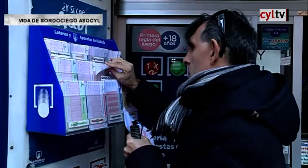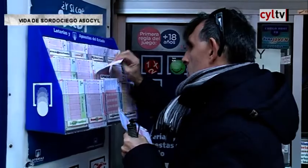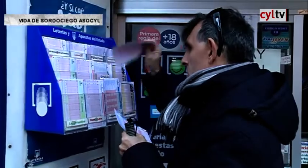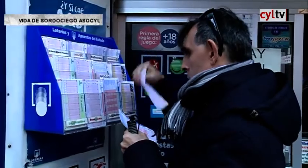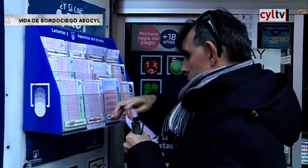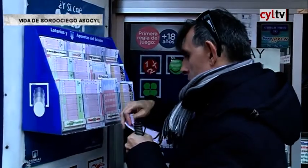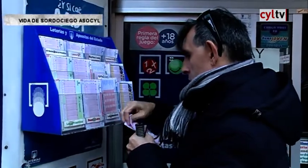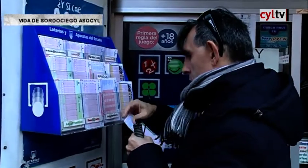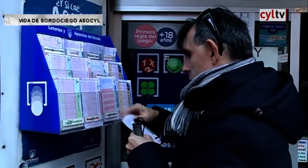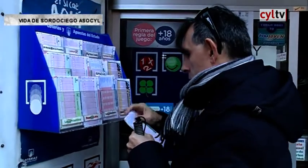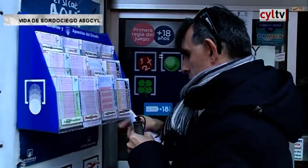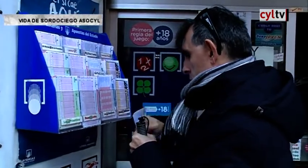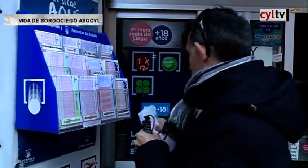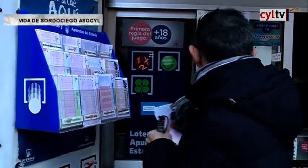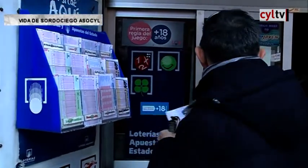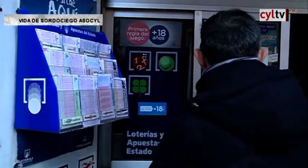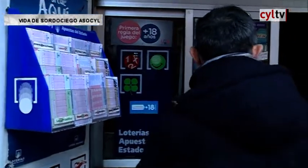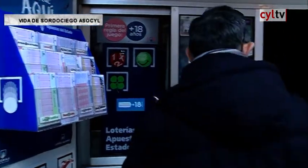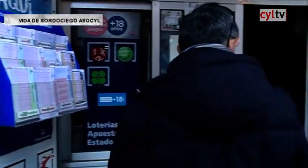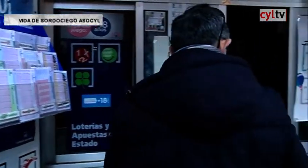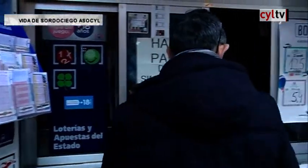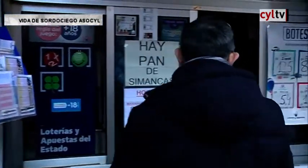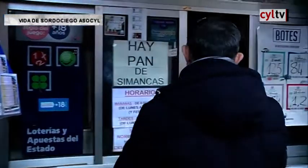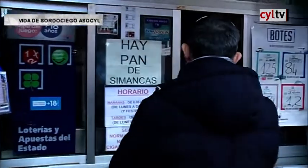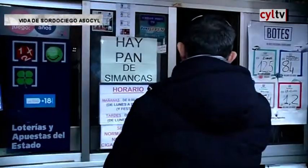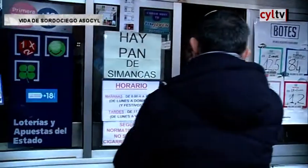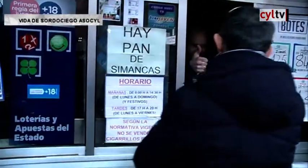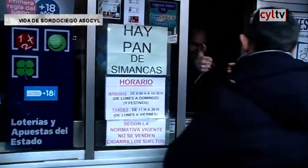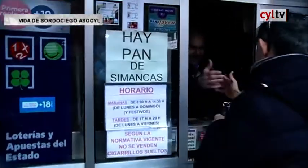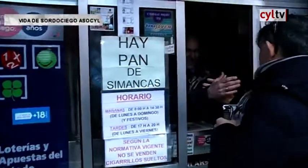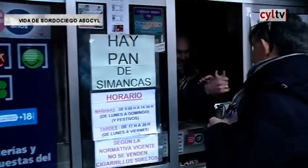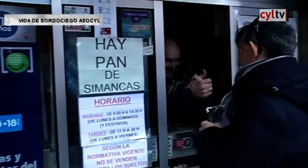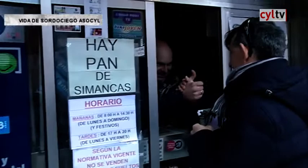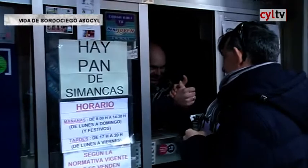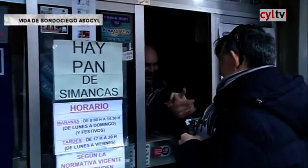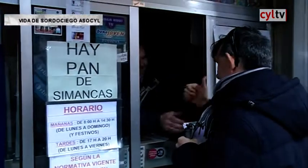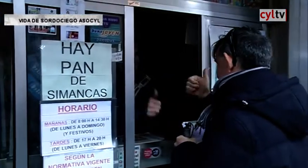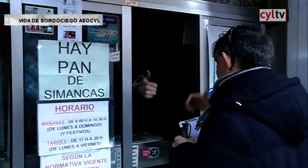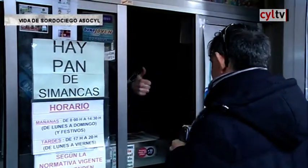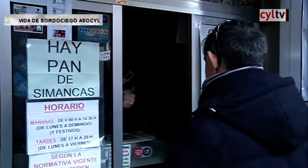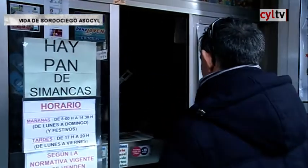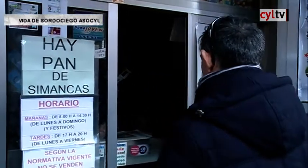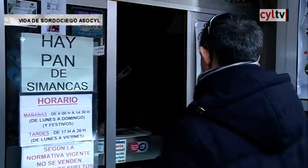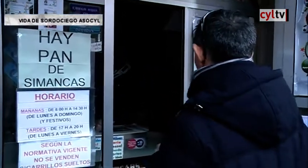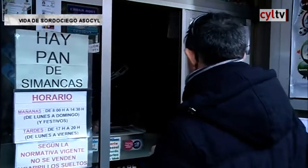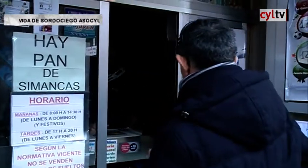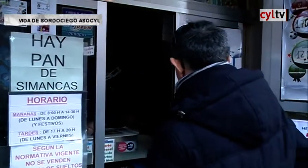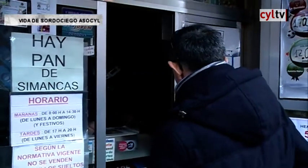pantalón, necesita ayuda. Claro. Que a lo mejor no, porque él sabe cómo le gustan los pantalones y él sabe cómo le quedan los zapatos, si es de su talla o